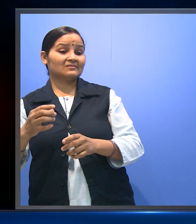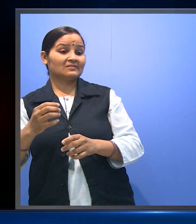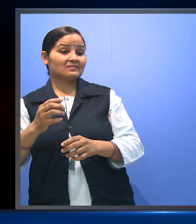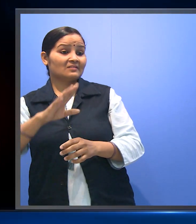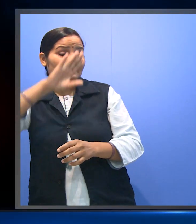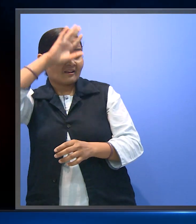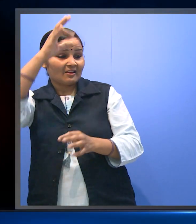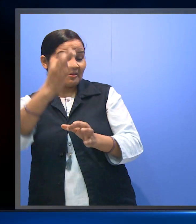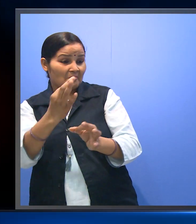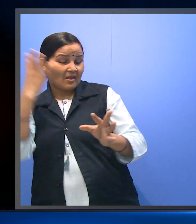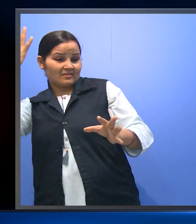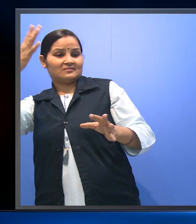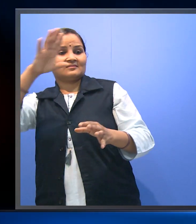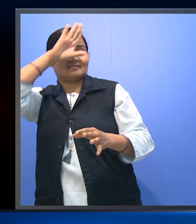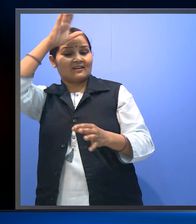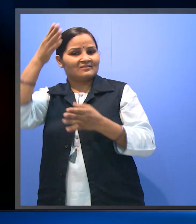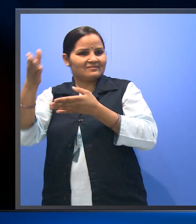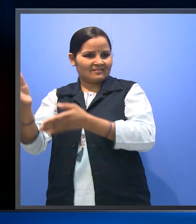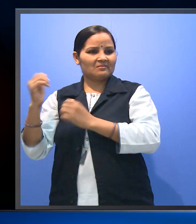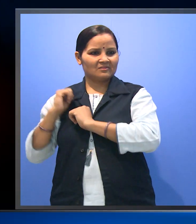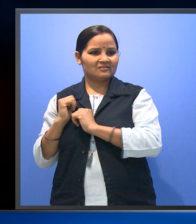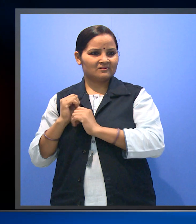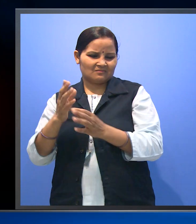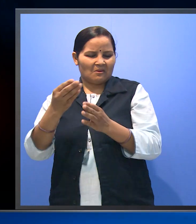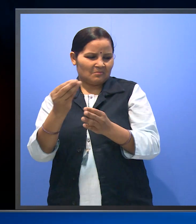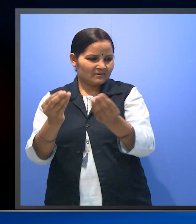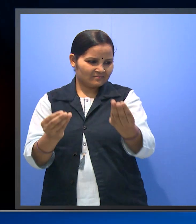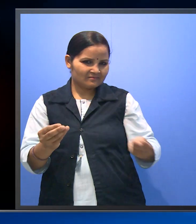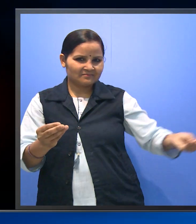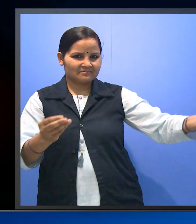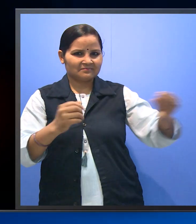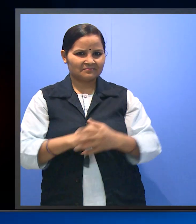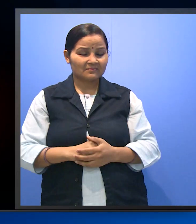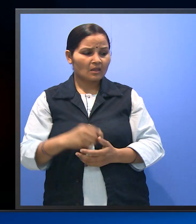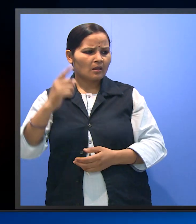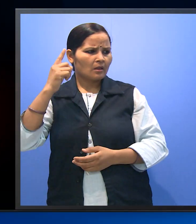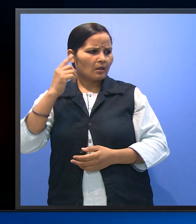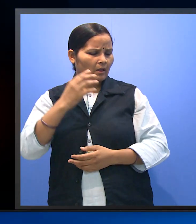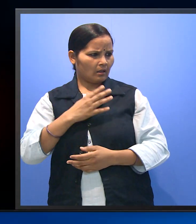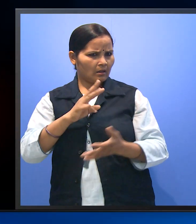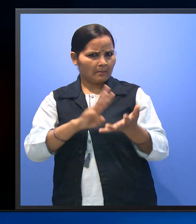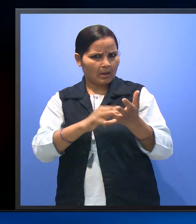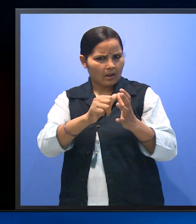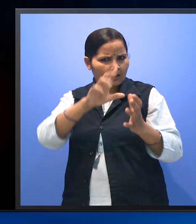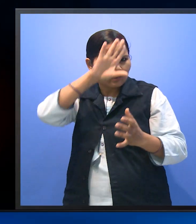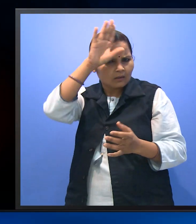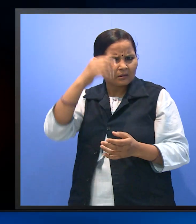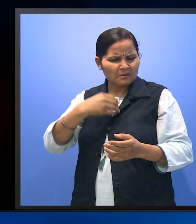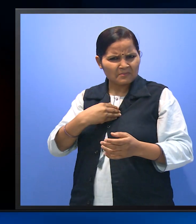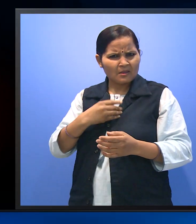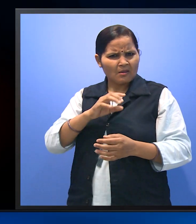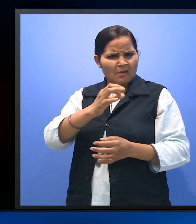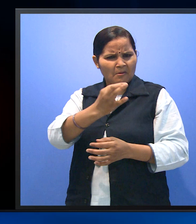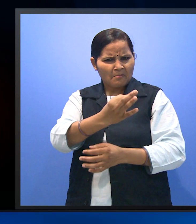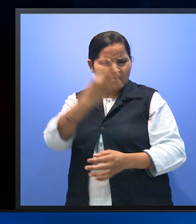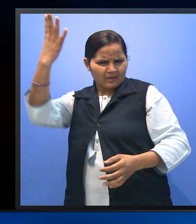सर्वश्रेष्ठ गुणों के भंडार राजा बैठे। ये सुनकर राजा मलिक ने कहा कि